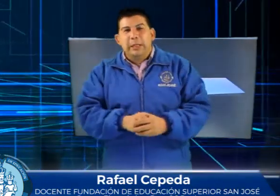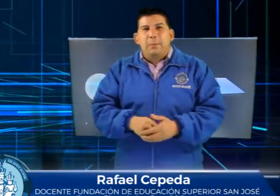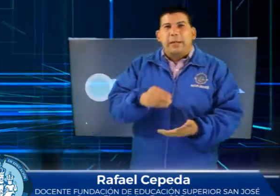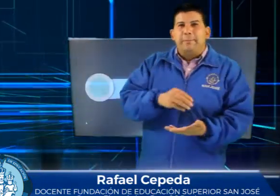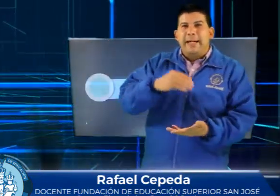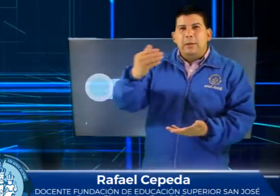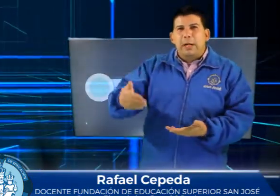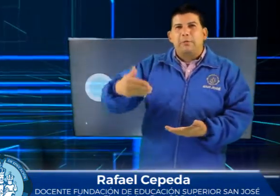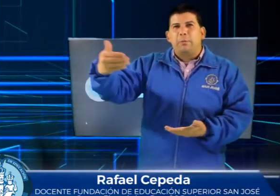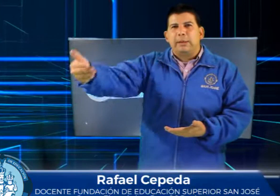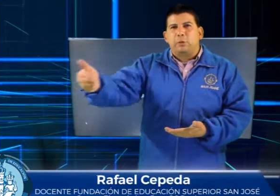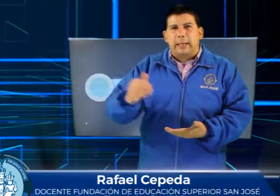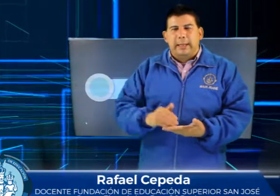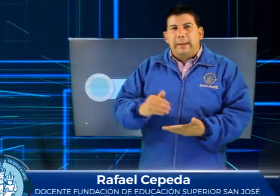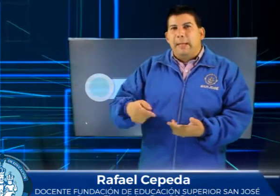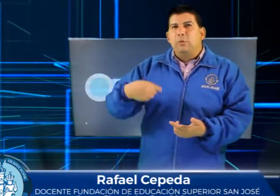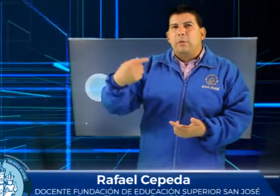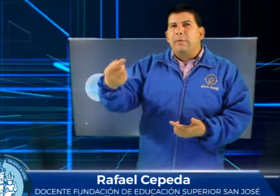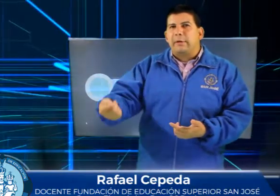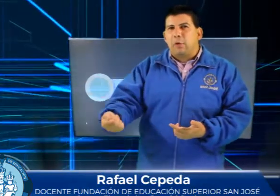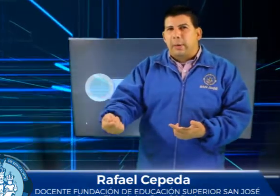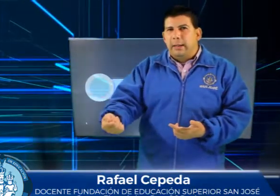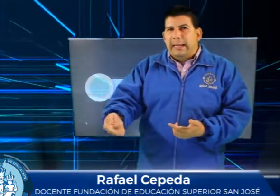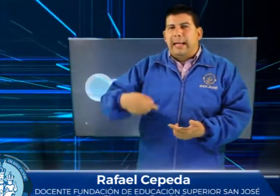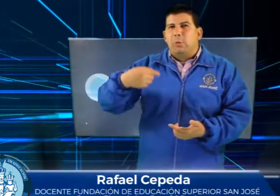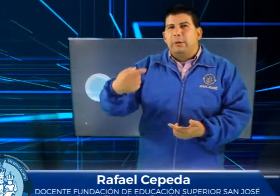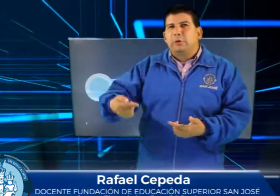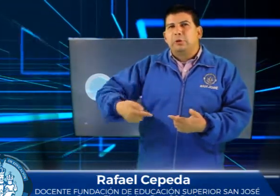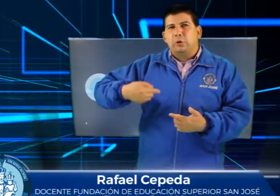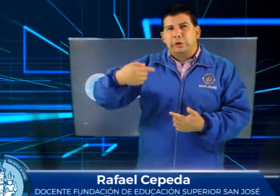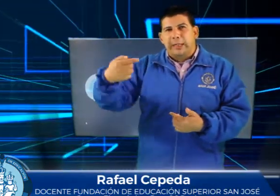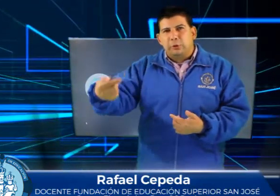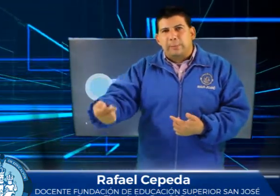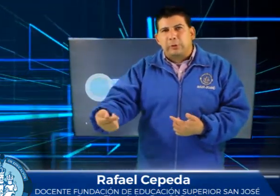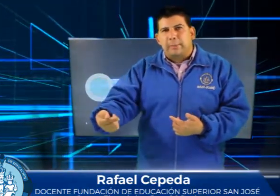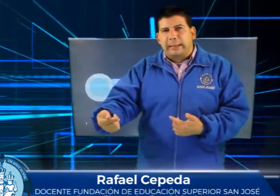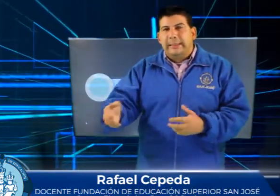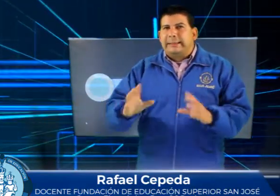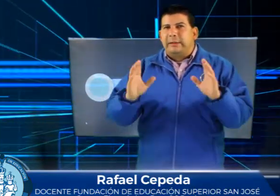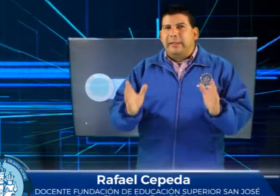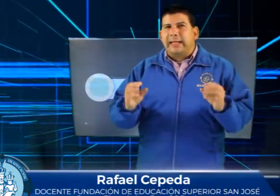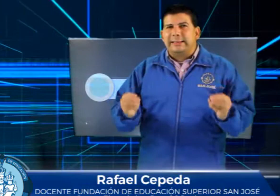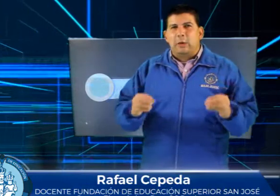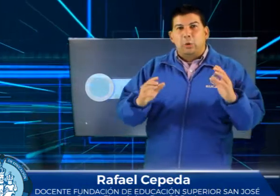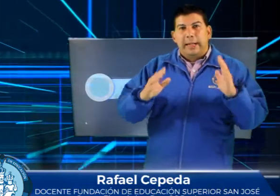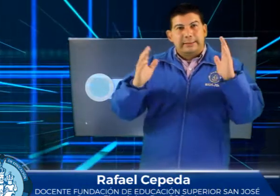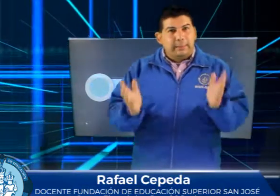porque viene una reforma tributaria viene una nueva reforma en la cual nosotros nos tenemos que aportar más significa que el estado gasta más